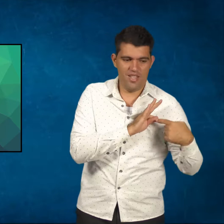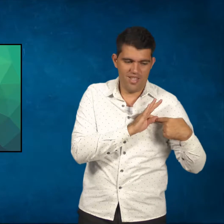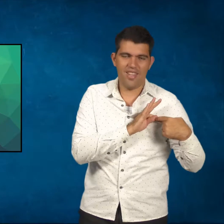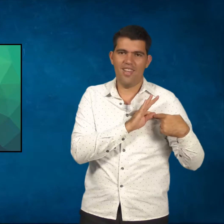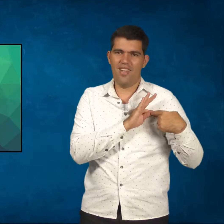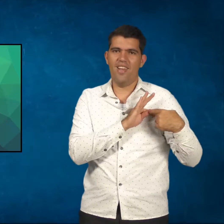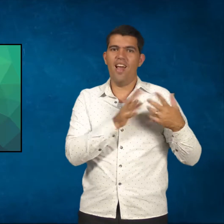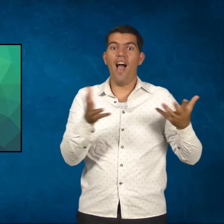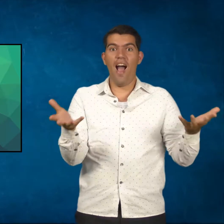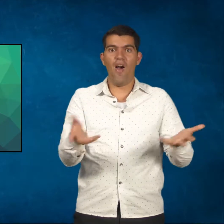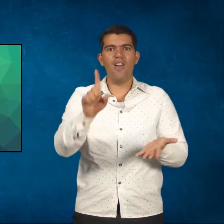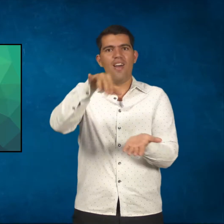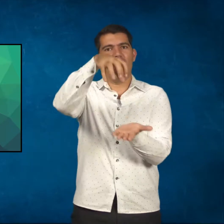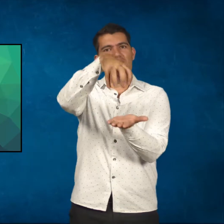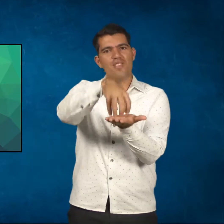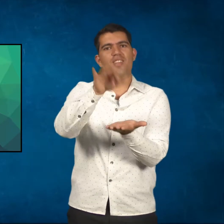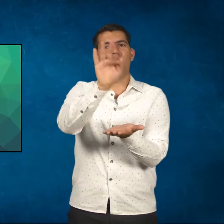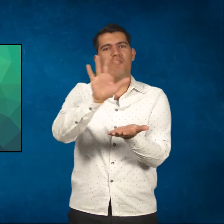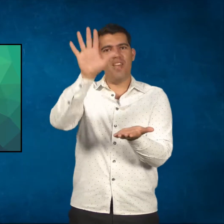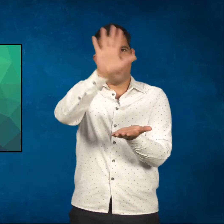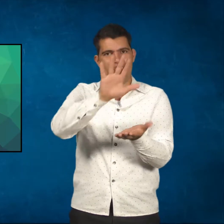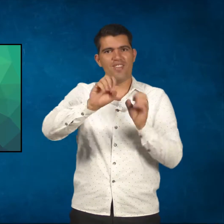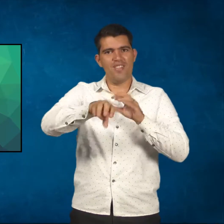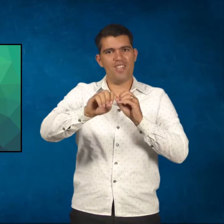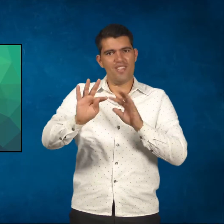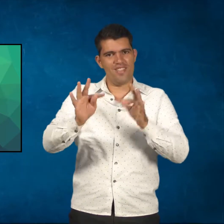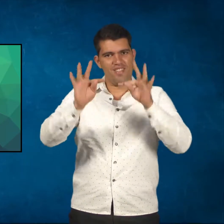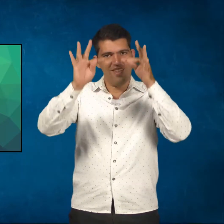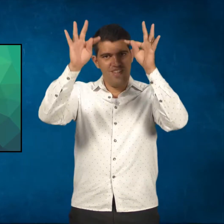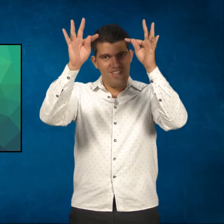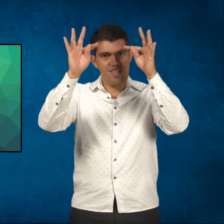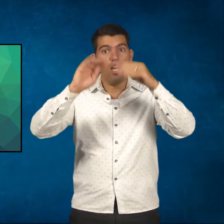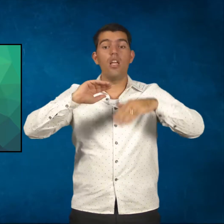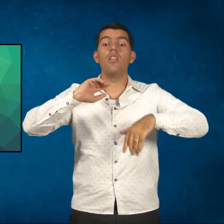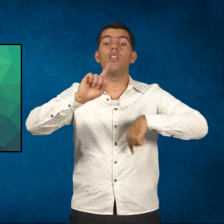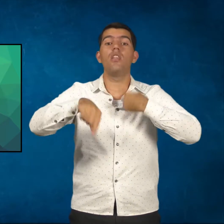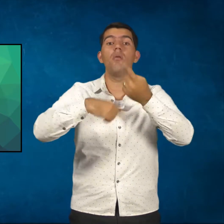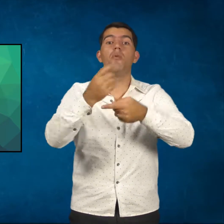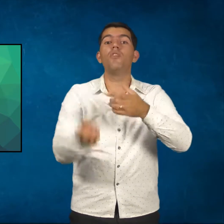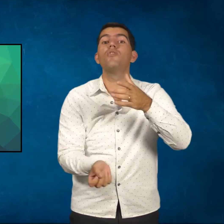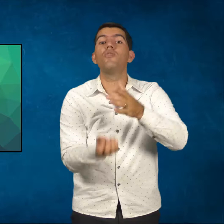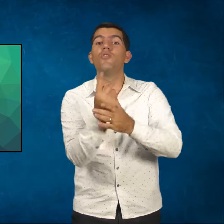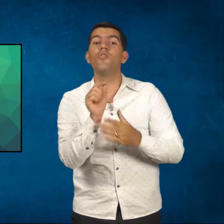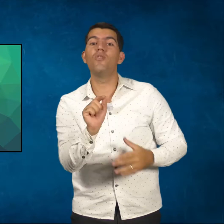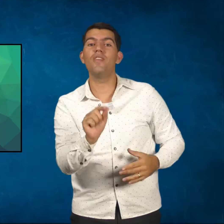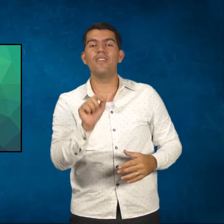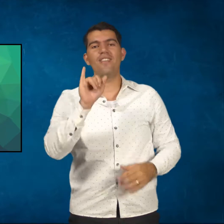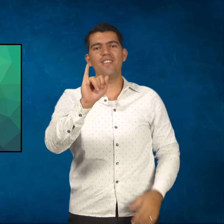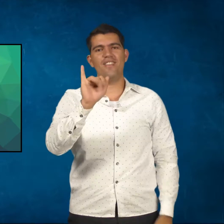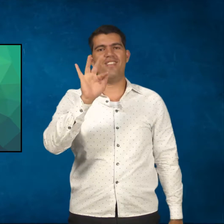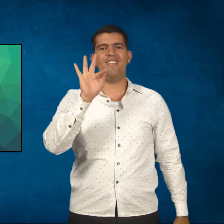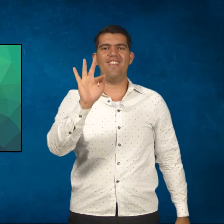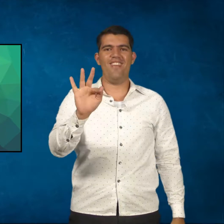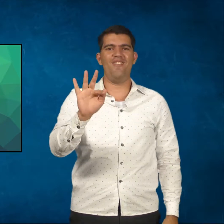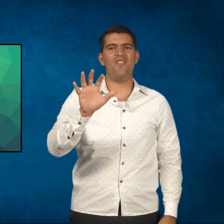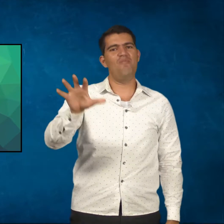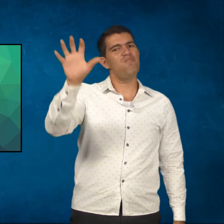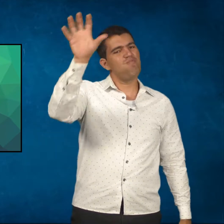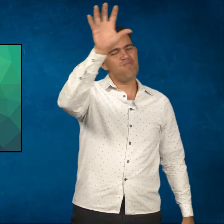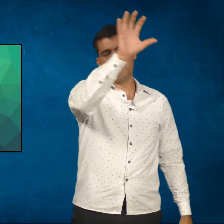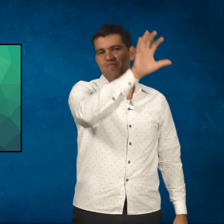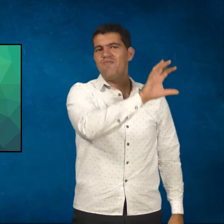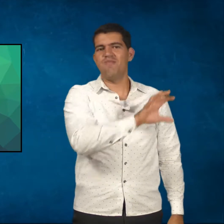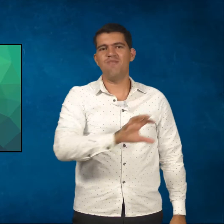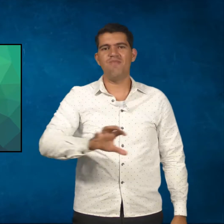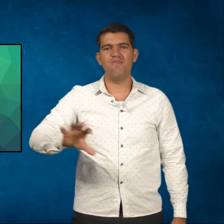em centros federais de educação tecnológica e que acabaram culminando na criação dos Institutos Federais de